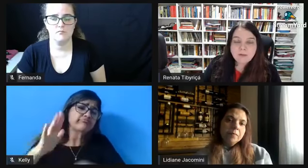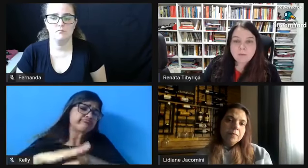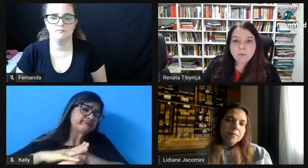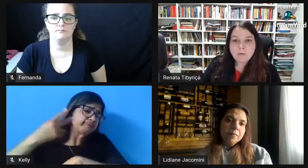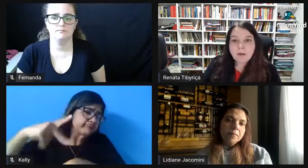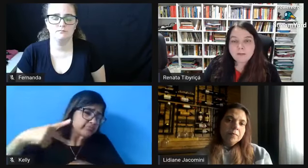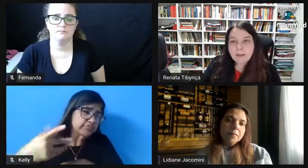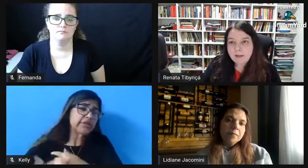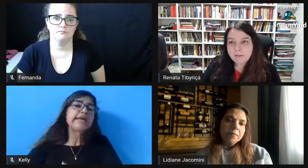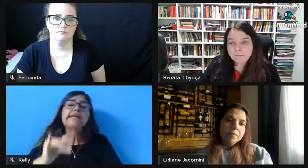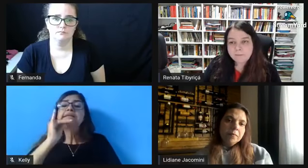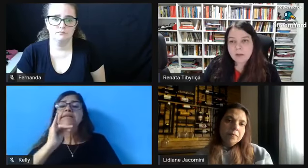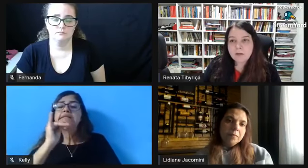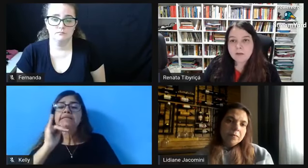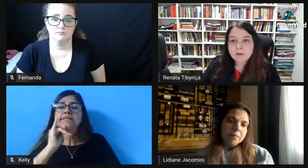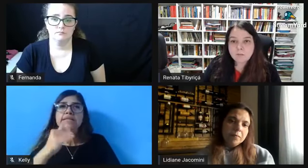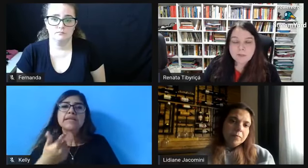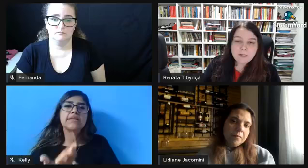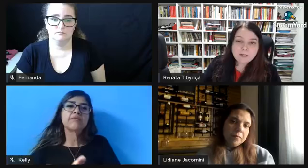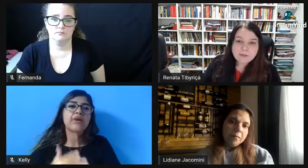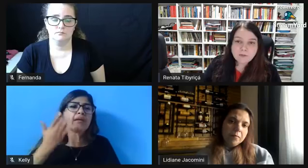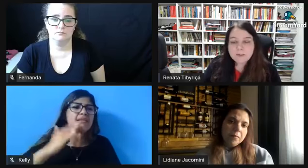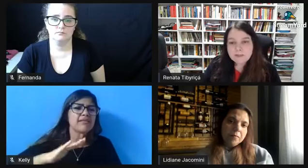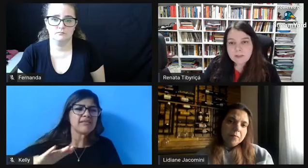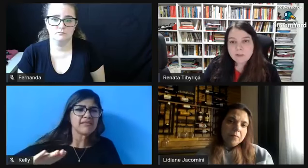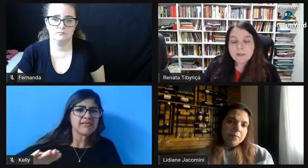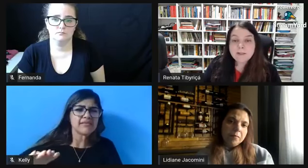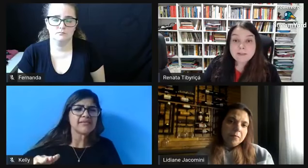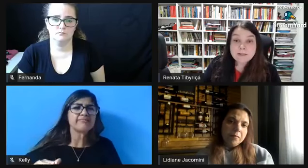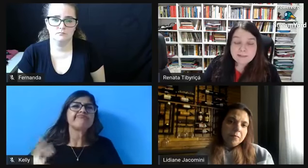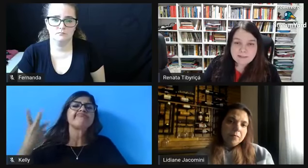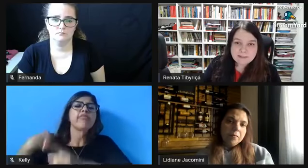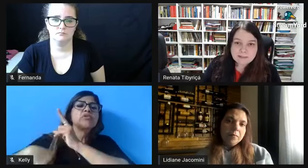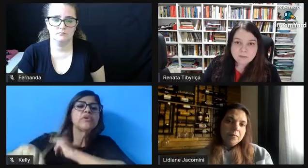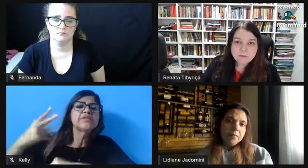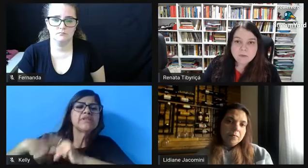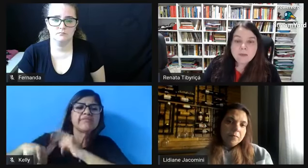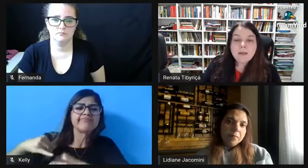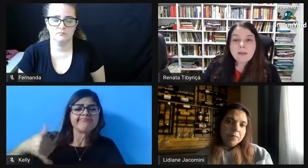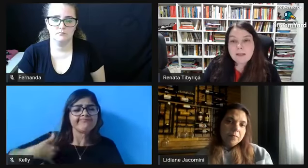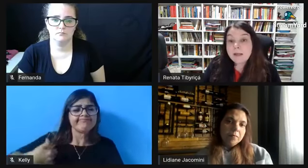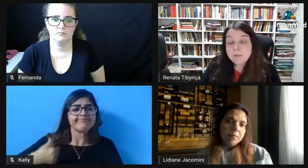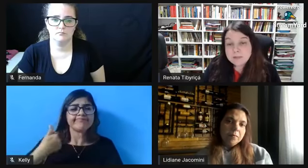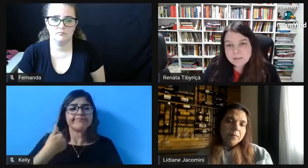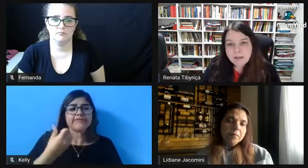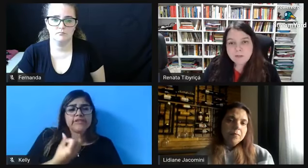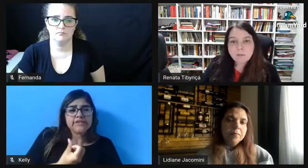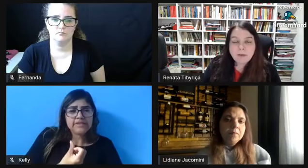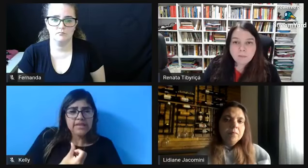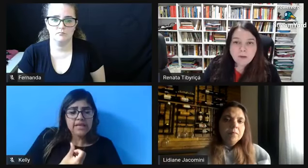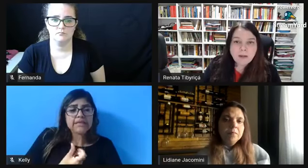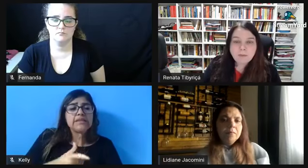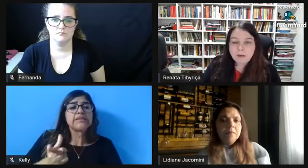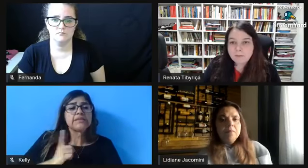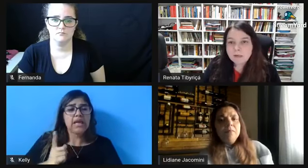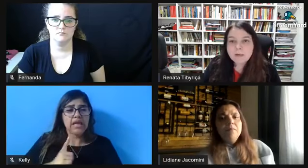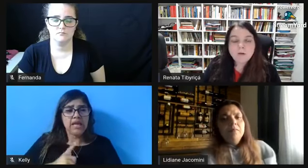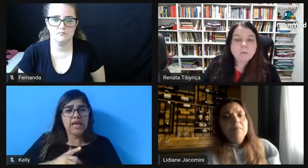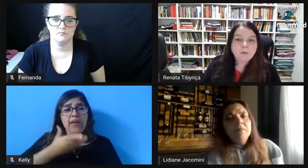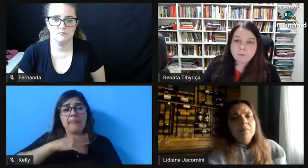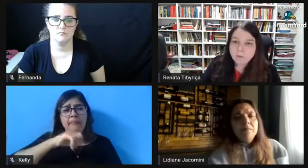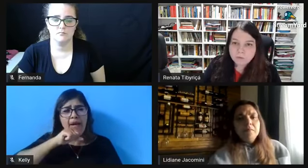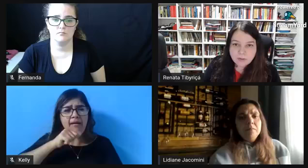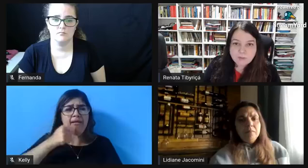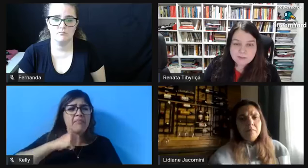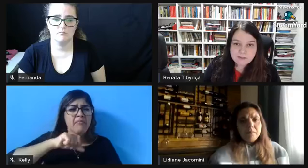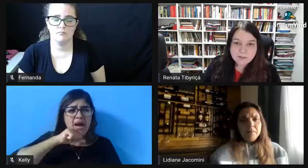por exemplo, uma criança, adolescente, né, até 16 anos, ele é representado pelo pai, pela mãe, ou